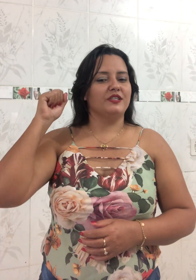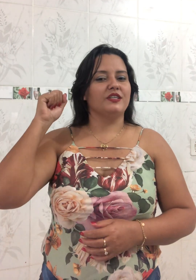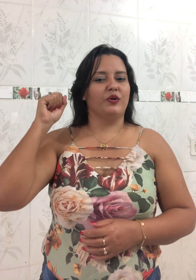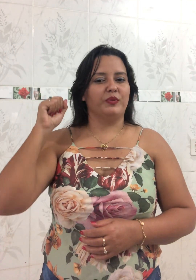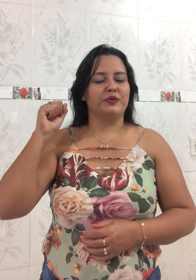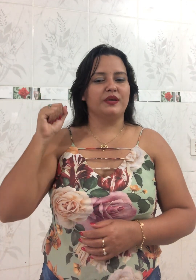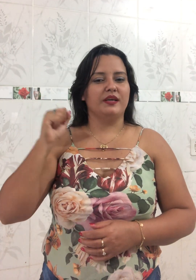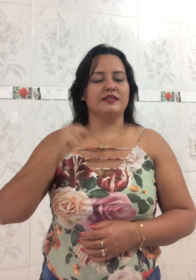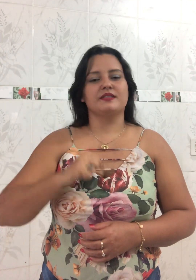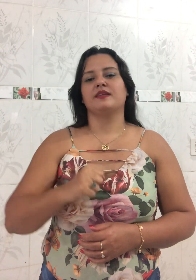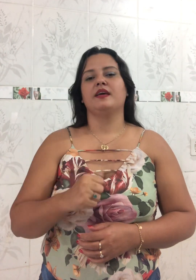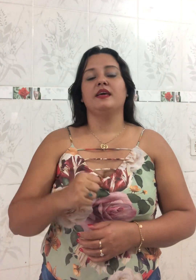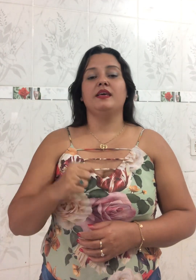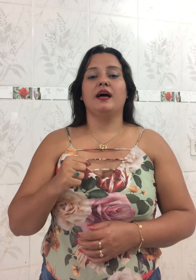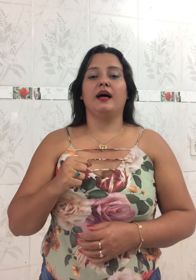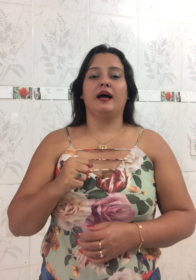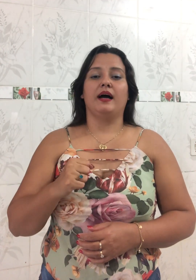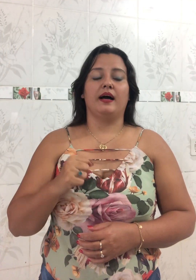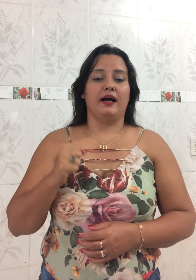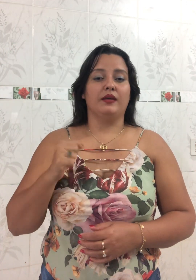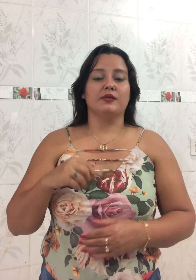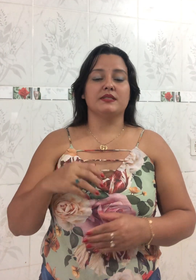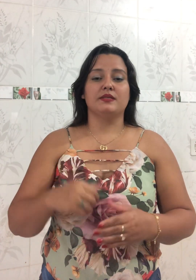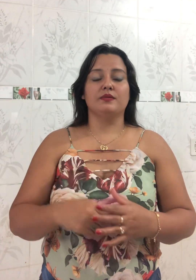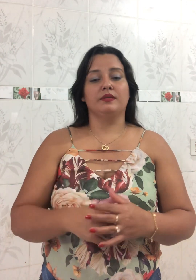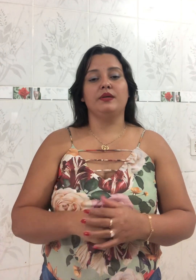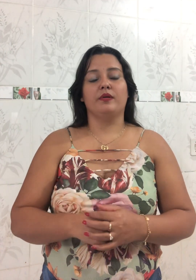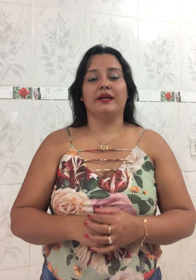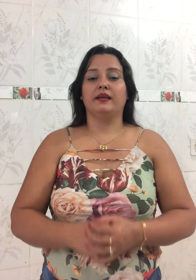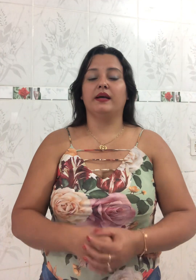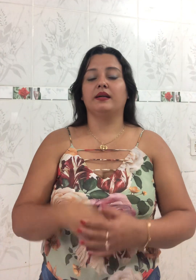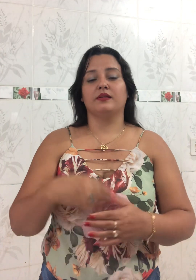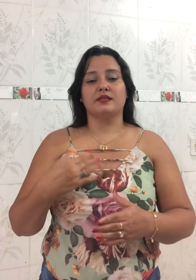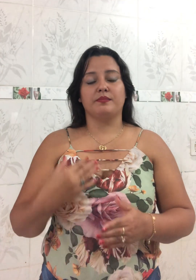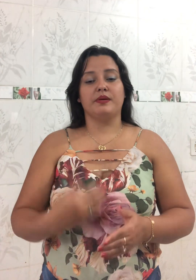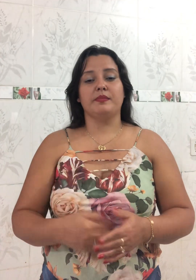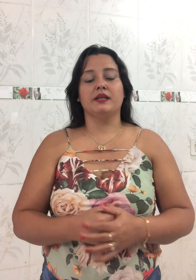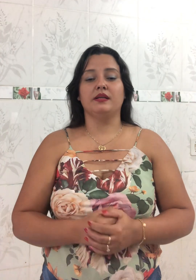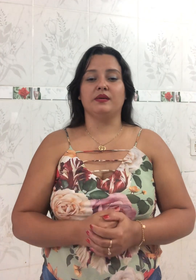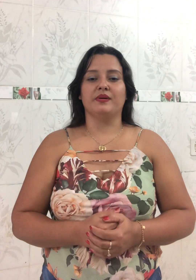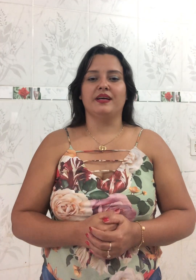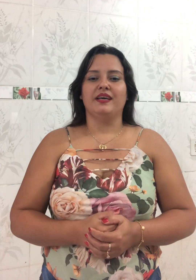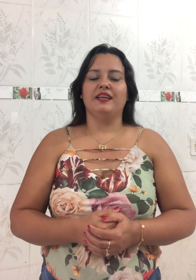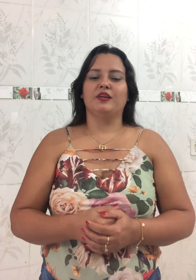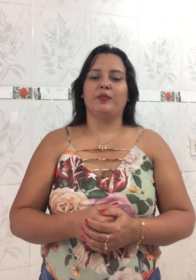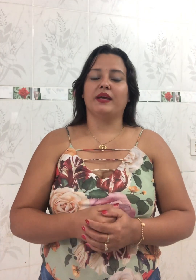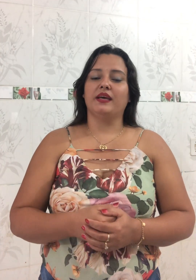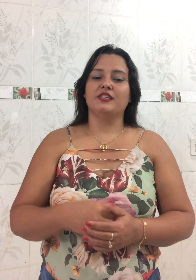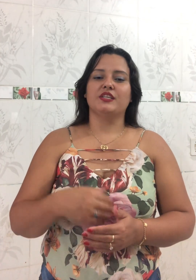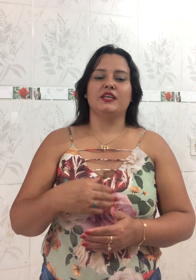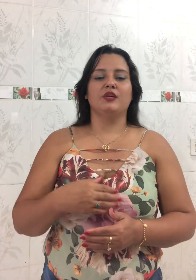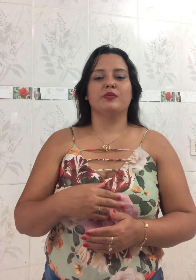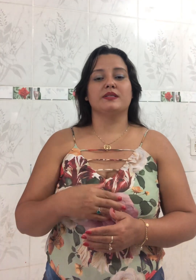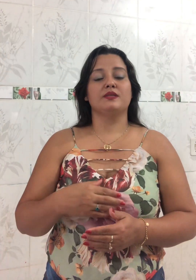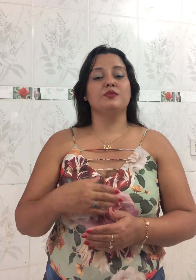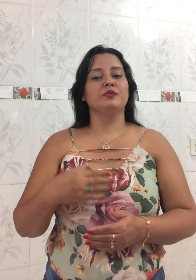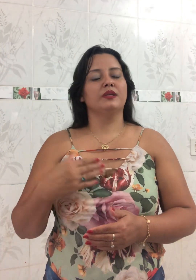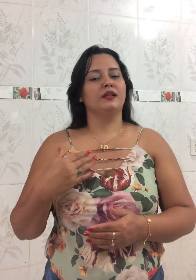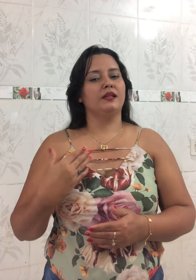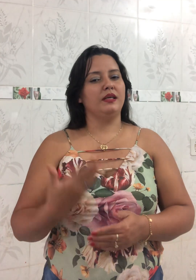é o português e a nossa língua materna, a nossa primeira língua. Então, para quem adquire uma segunda língua,